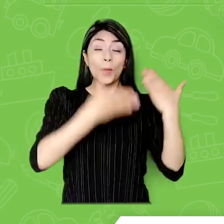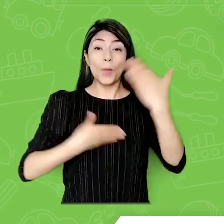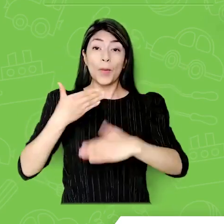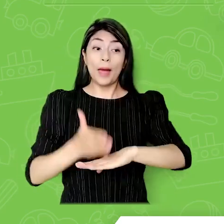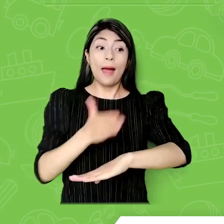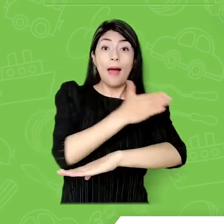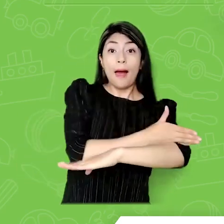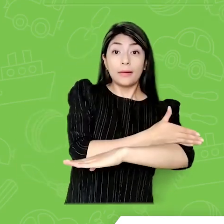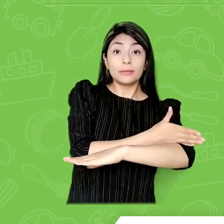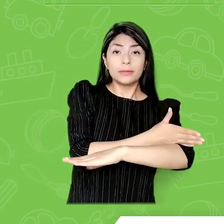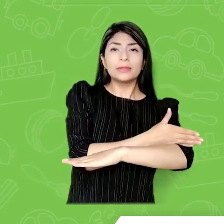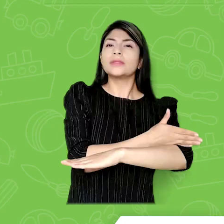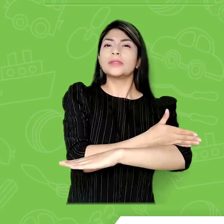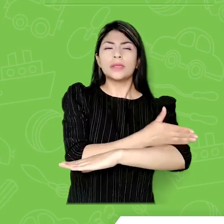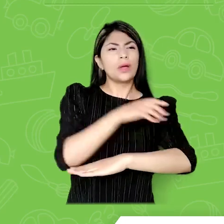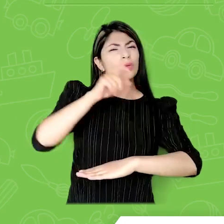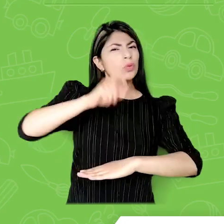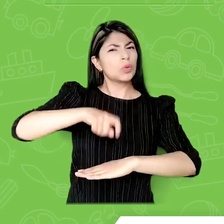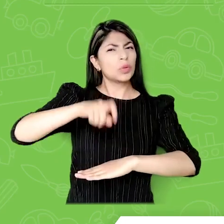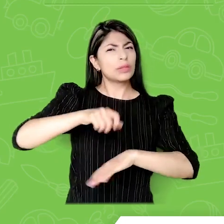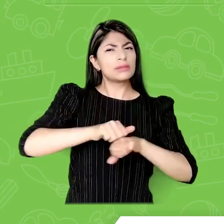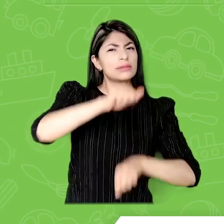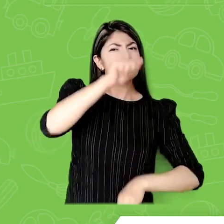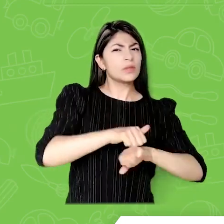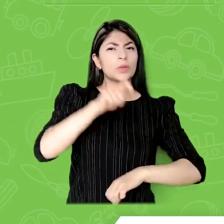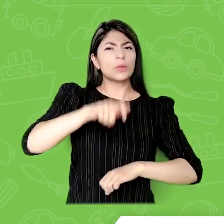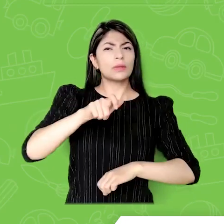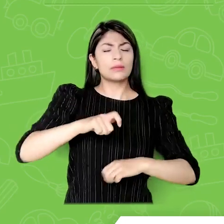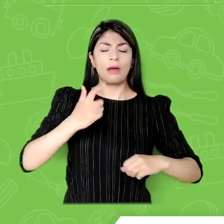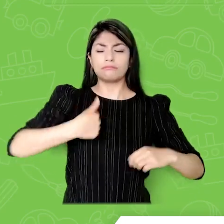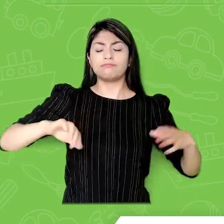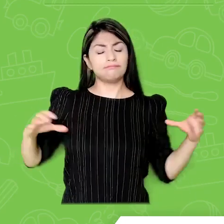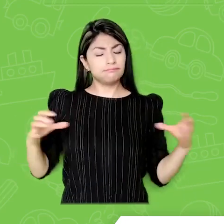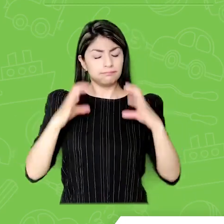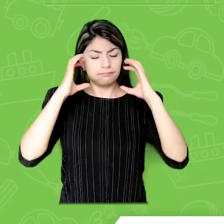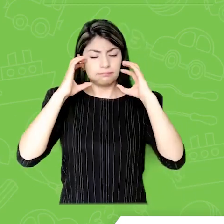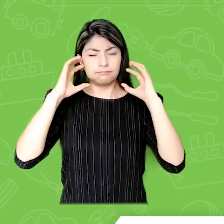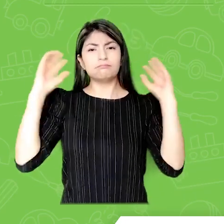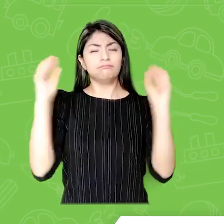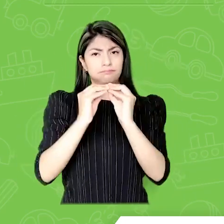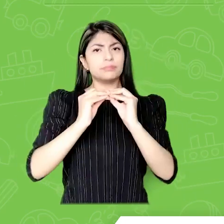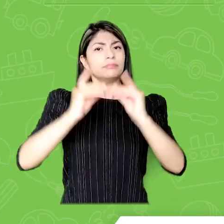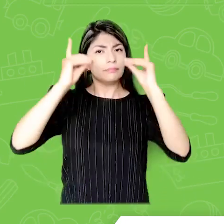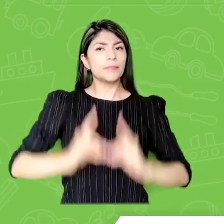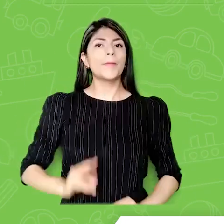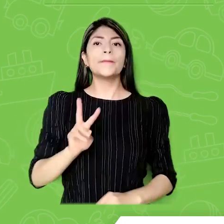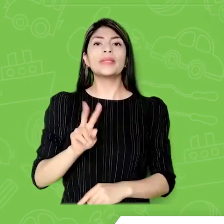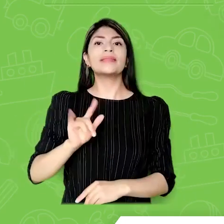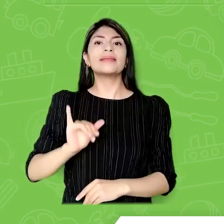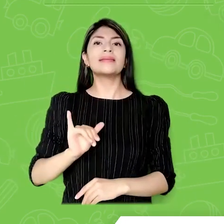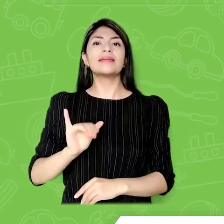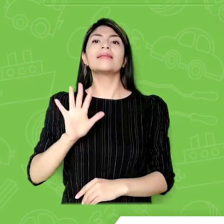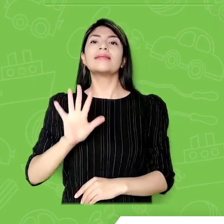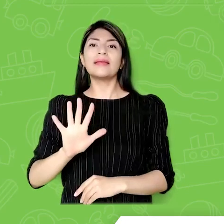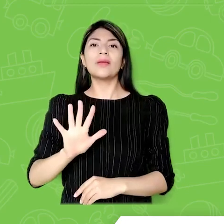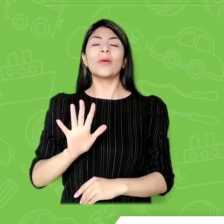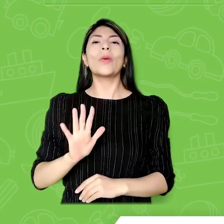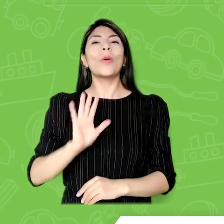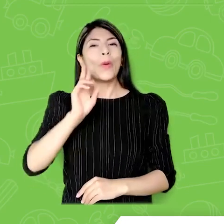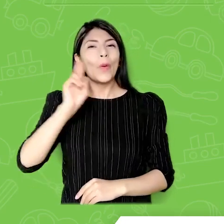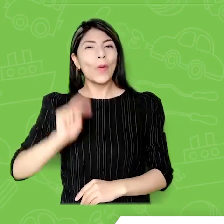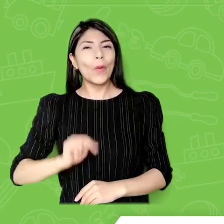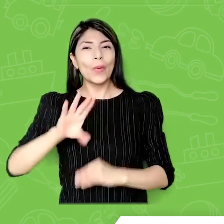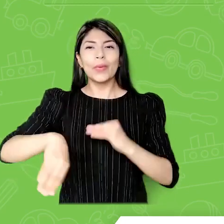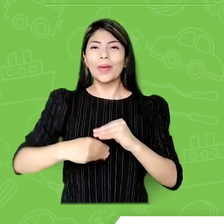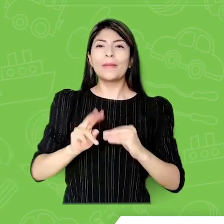empleos, haciendo extensiva esta decisión, en sesiones del 25 de junio, y 24 de diciembre de 2020